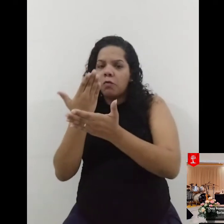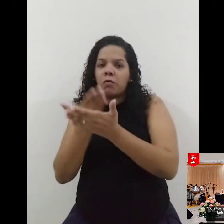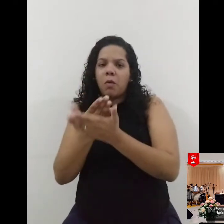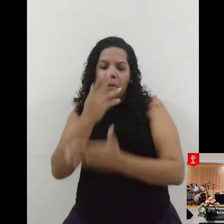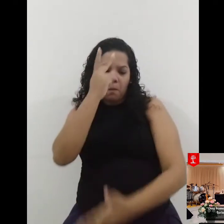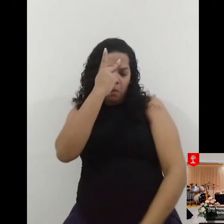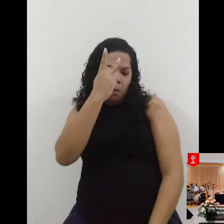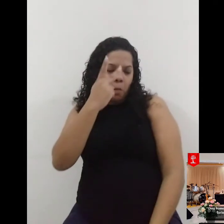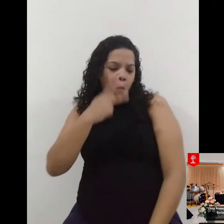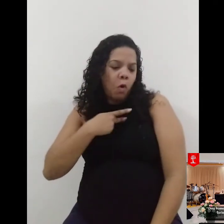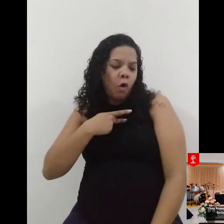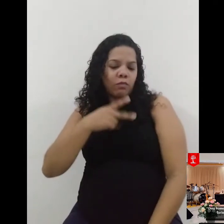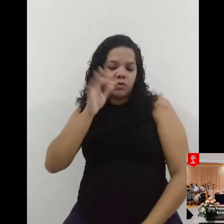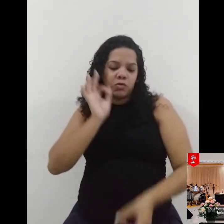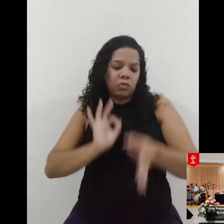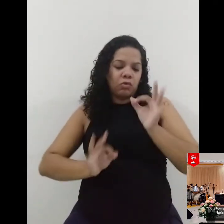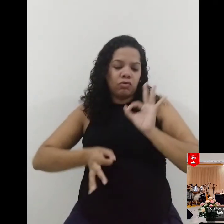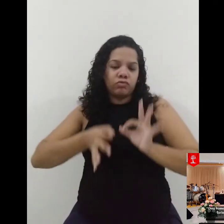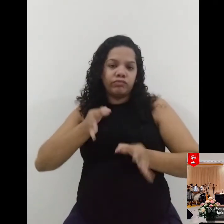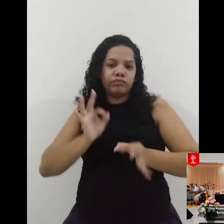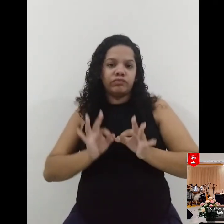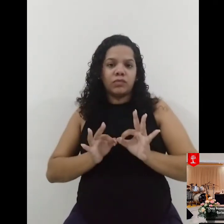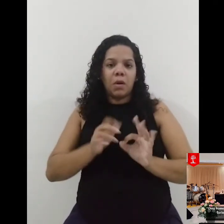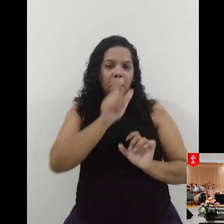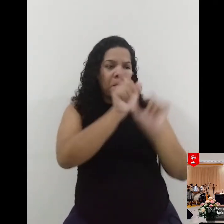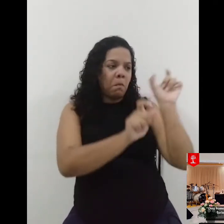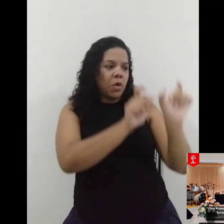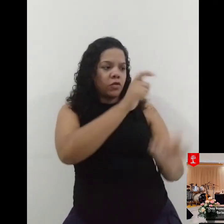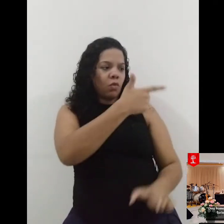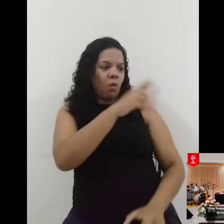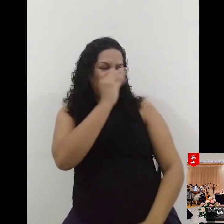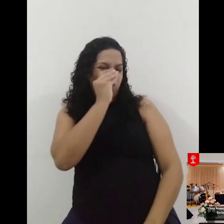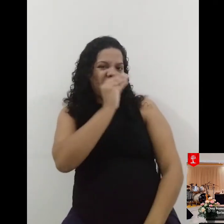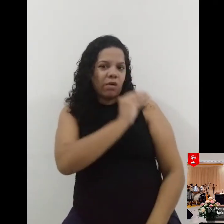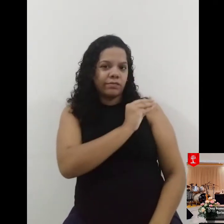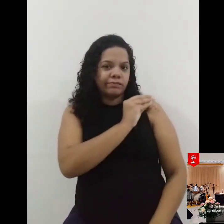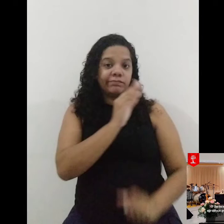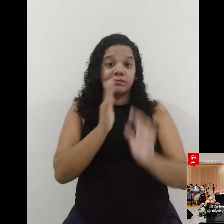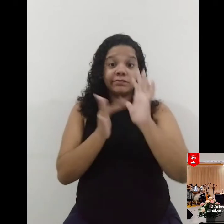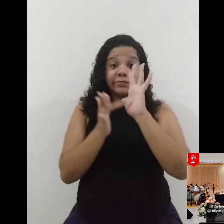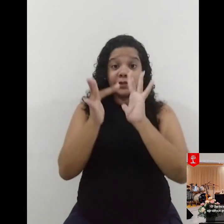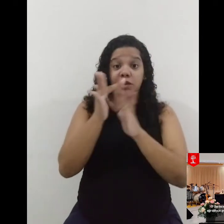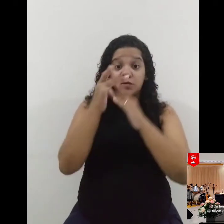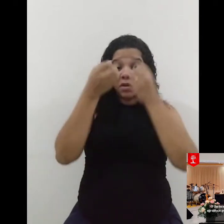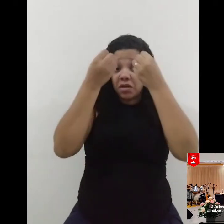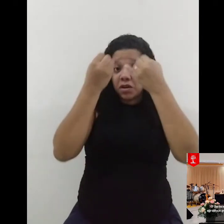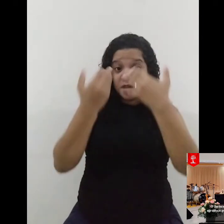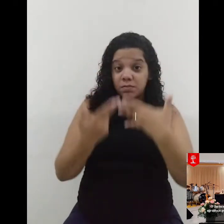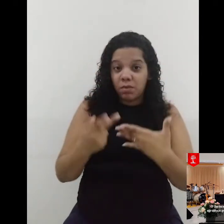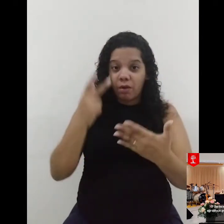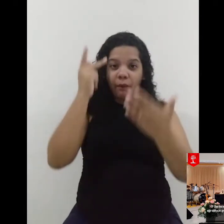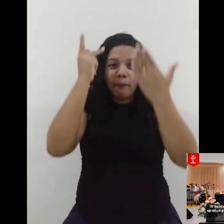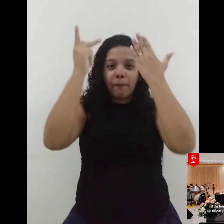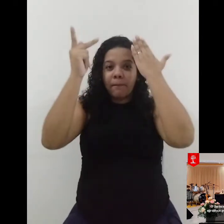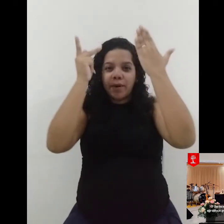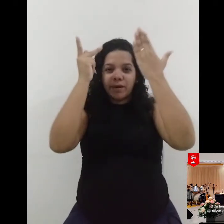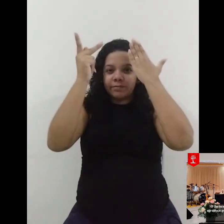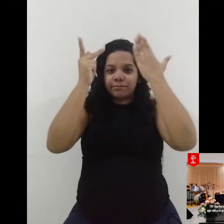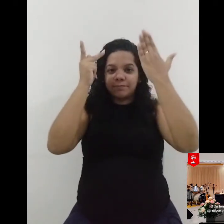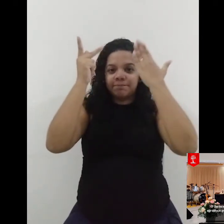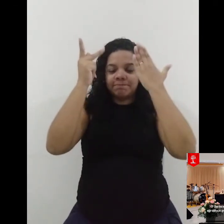orar. Um era fariseu e o outro publicano. O fariseu,